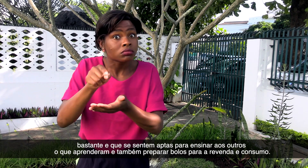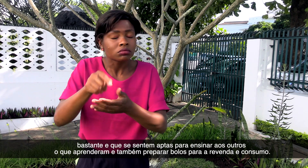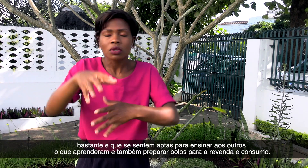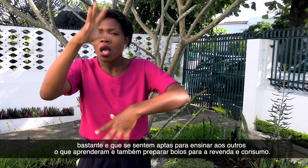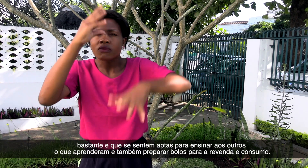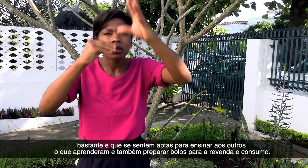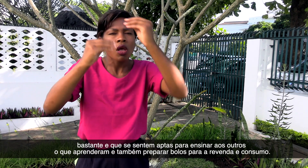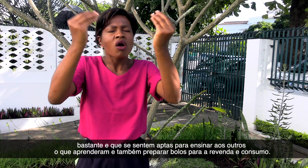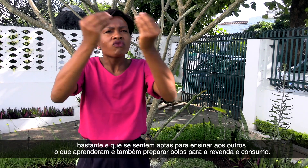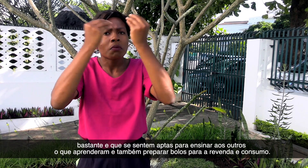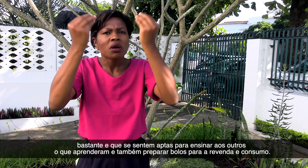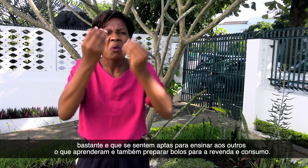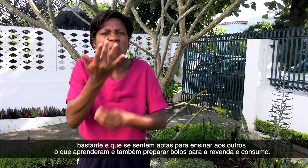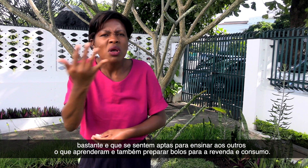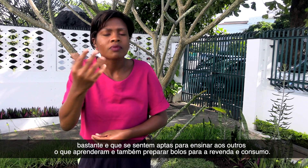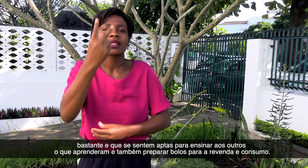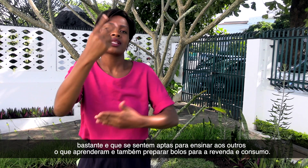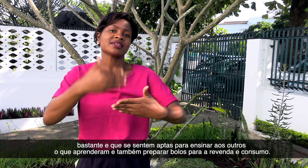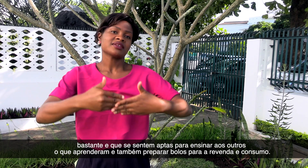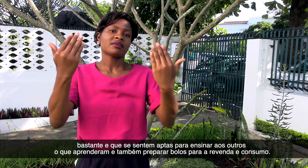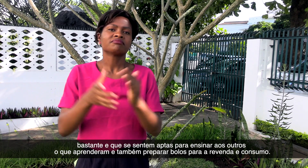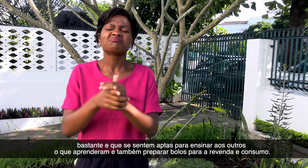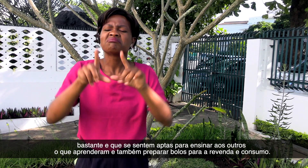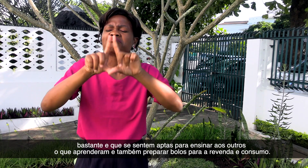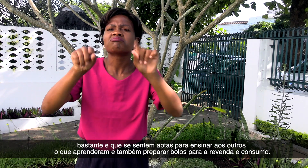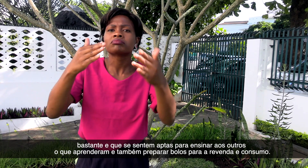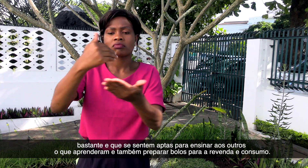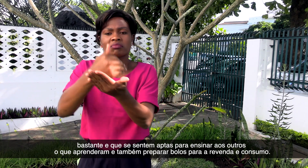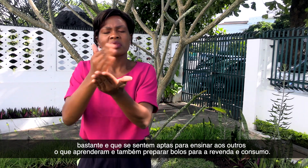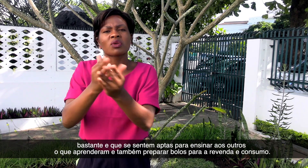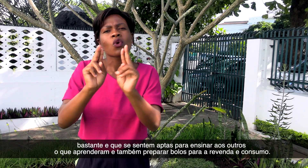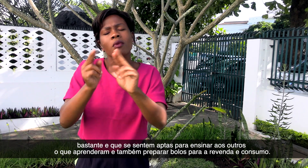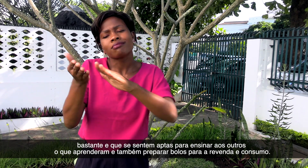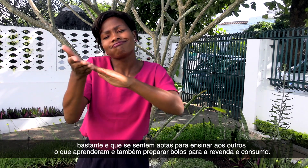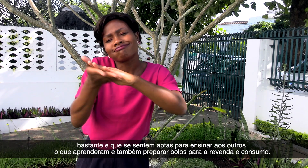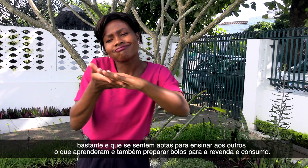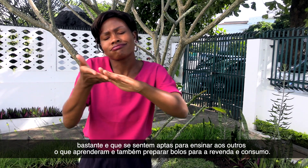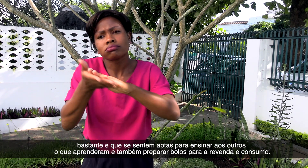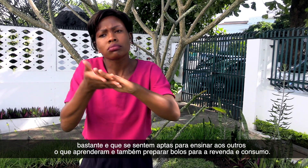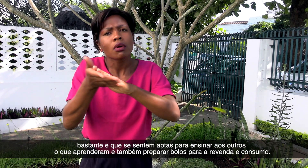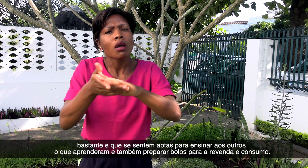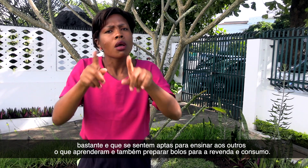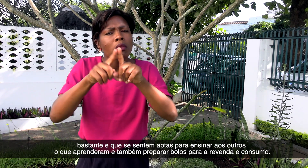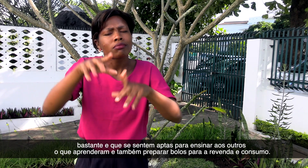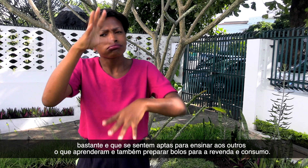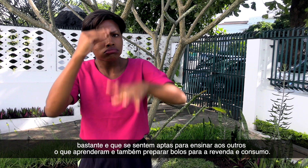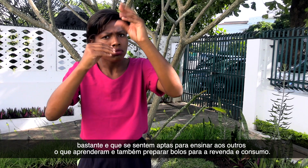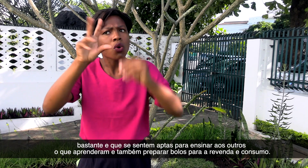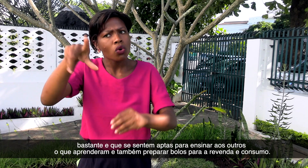dias. As formandas dizem ter aprendido bastante e que se sentem aptas para ensinar aos outros o que aprenderam e também